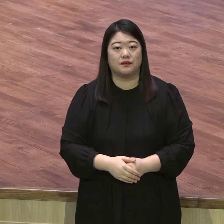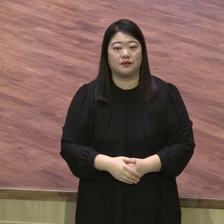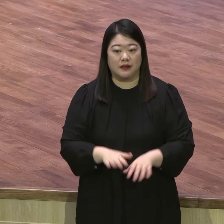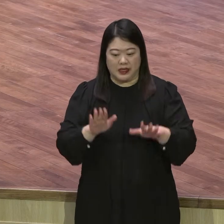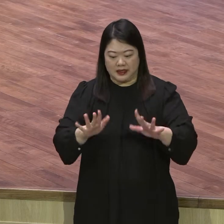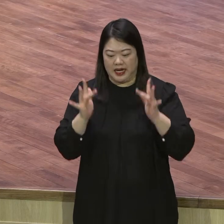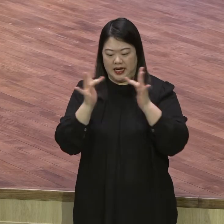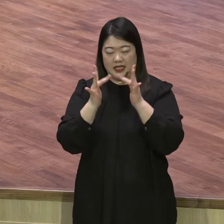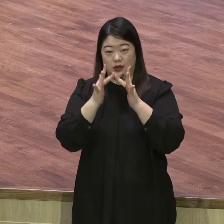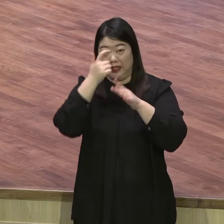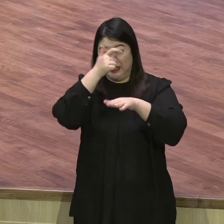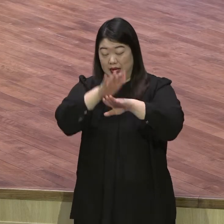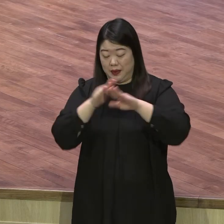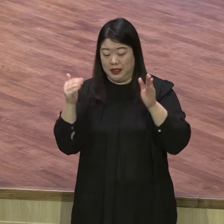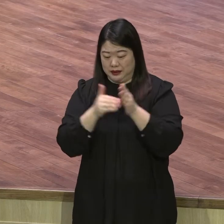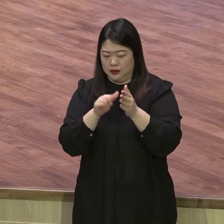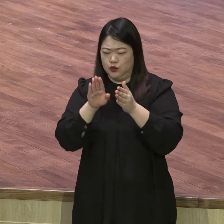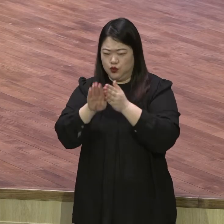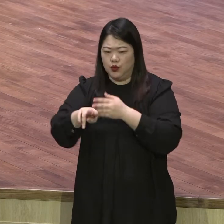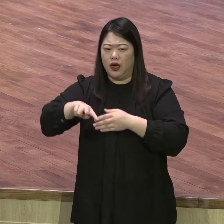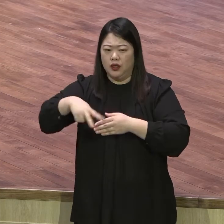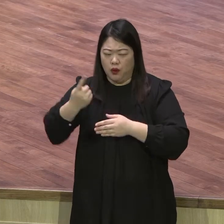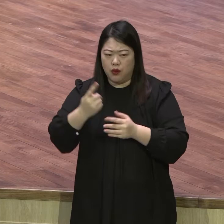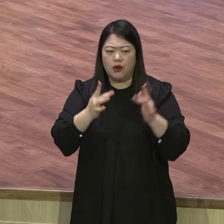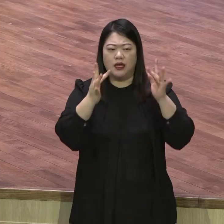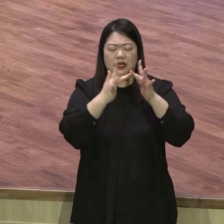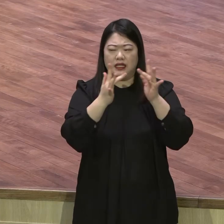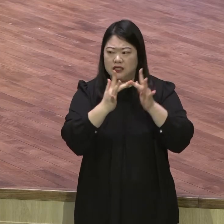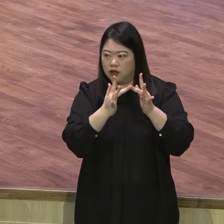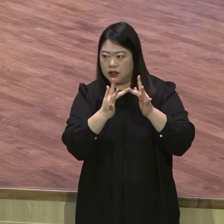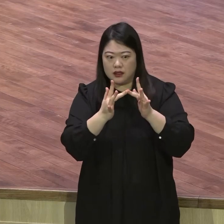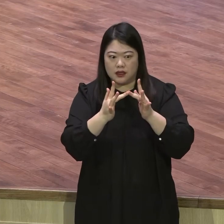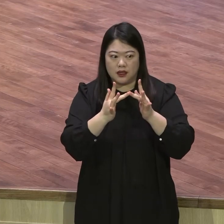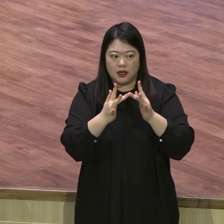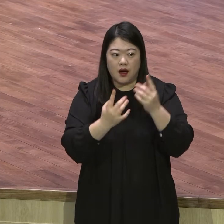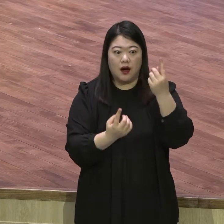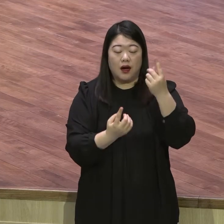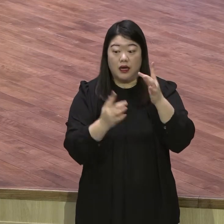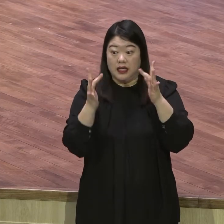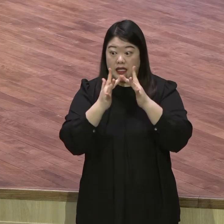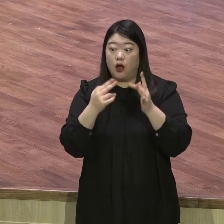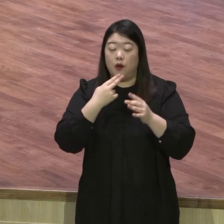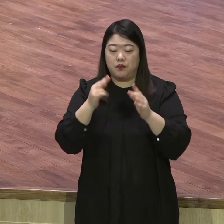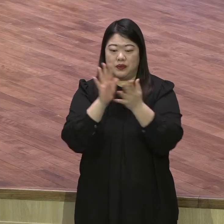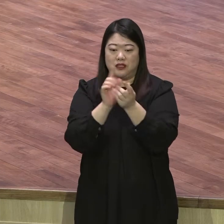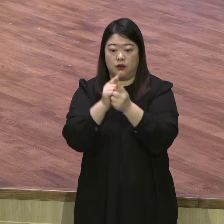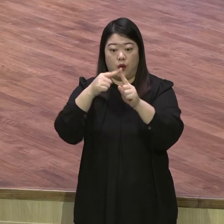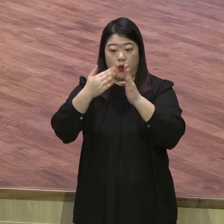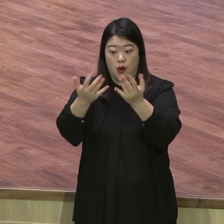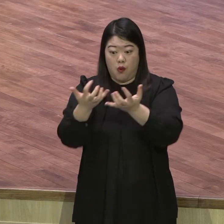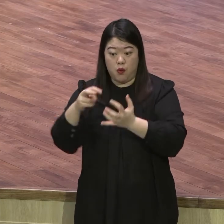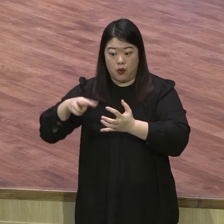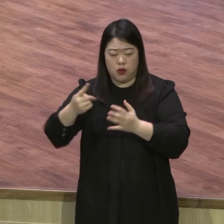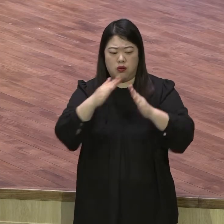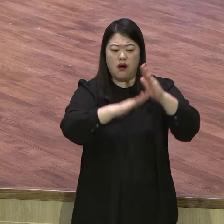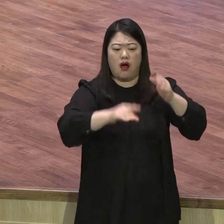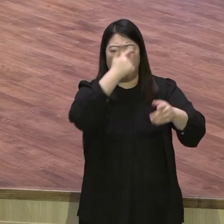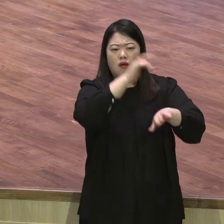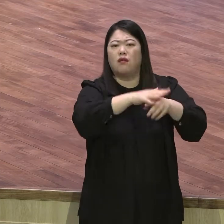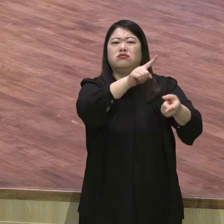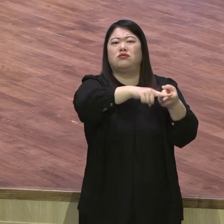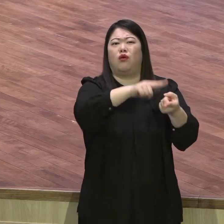예배 끝나더라도 우리는 계속 가정 예배를 함께 드린 것이 참 좋겠다. 얼굴 마주 보면서